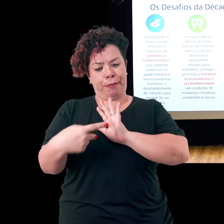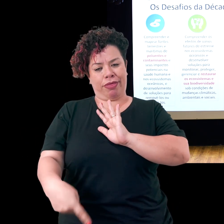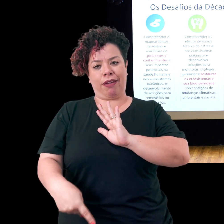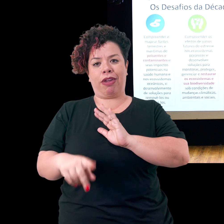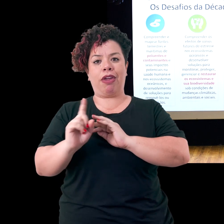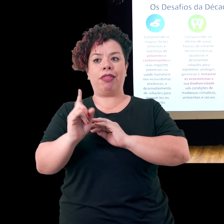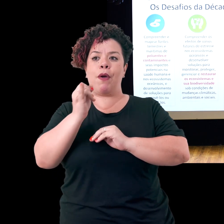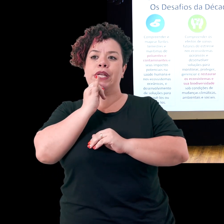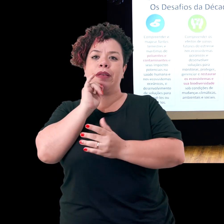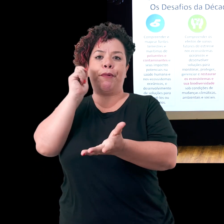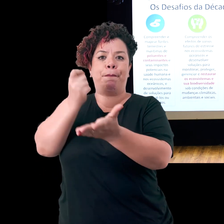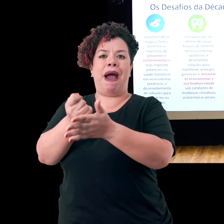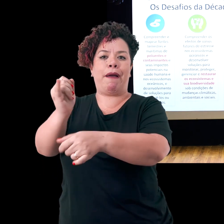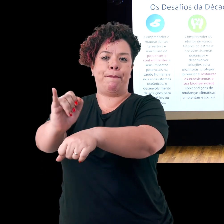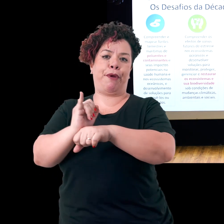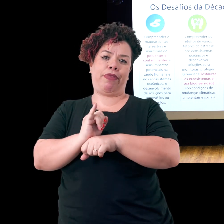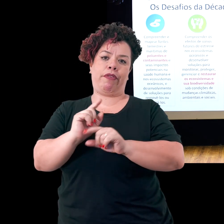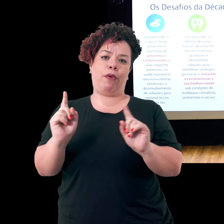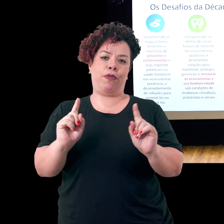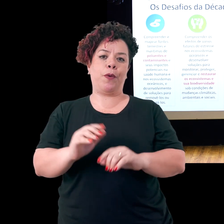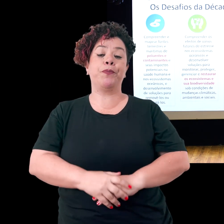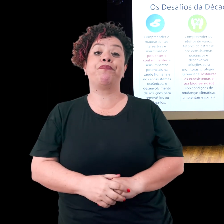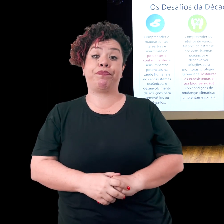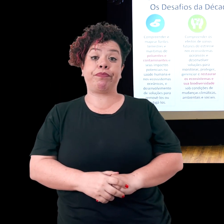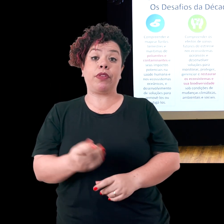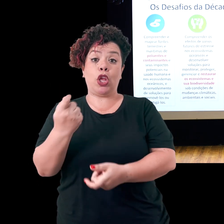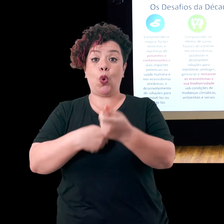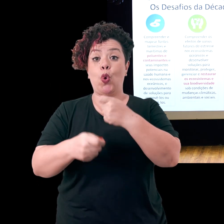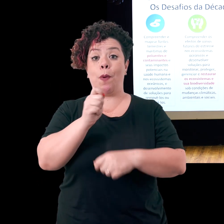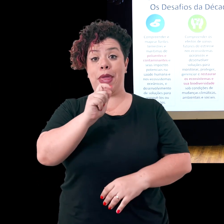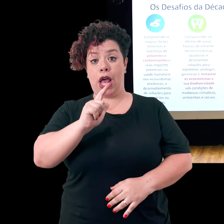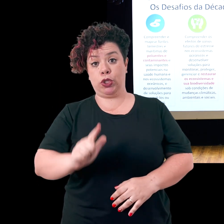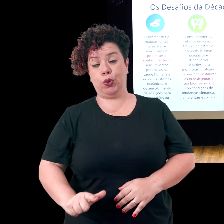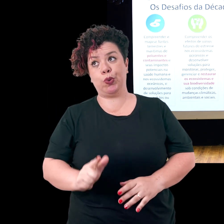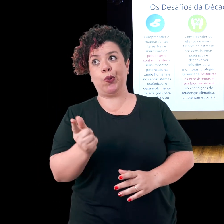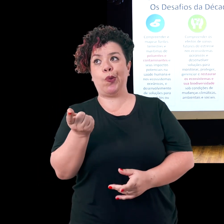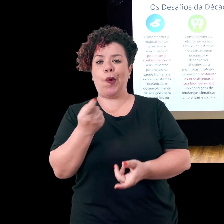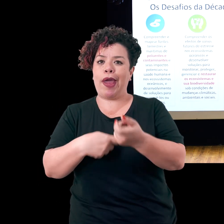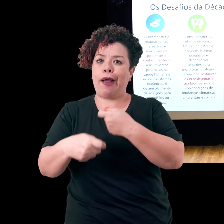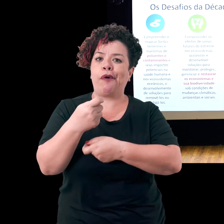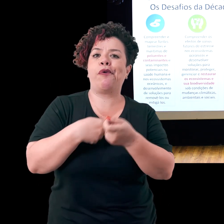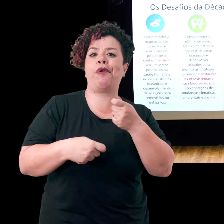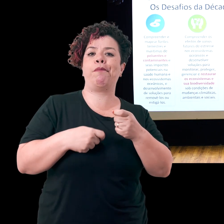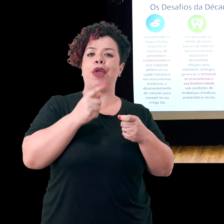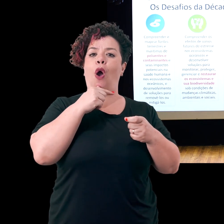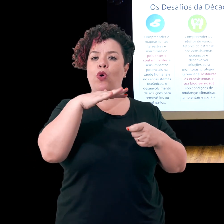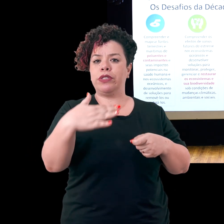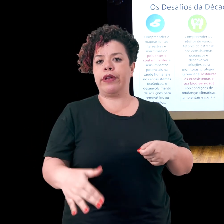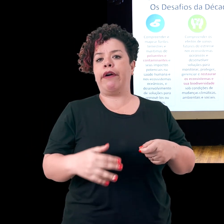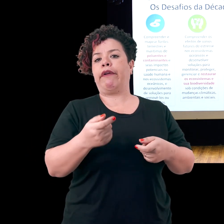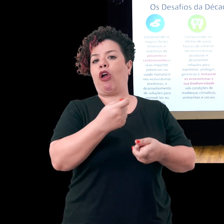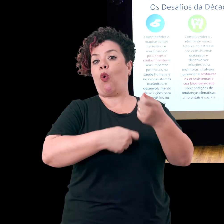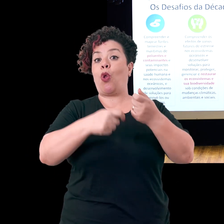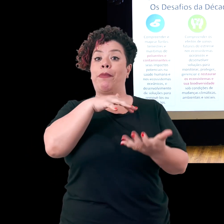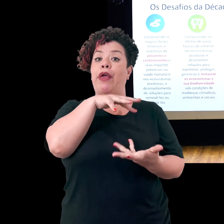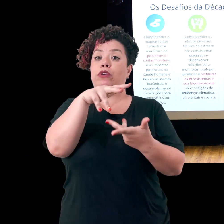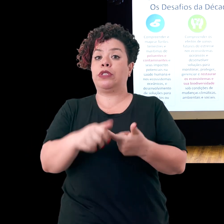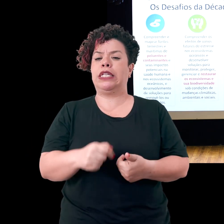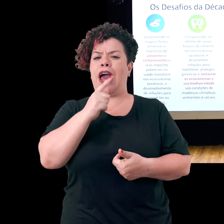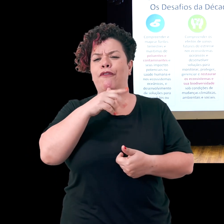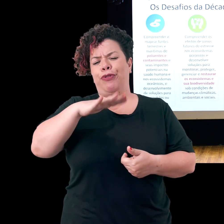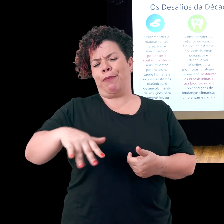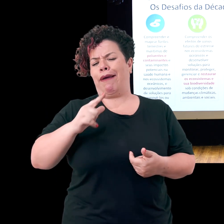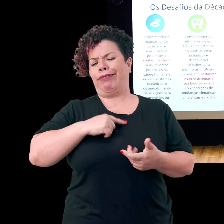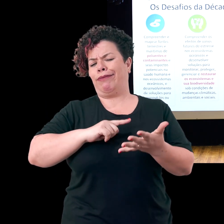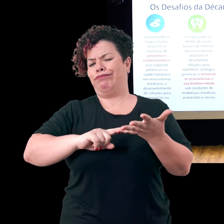não importadas. Bom, outra coisa, economia azul, ou economia oceânica, ou economia sustentável do mar. Tem